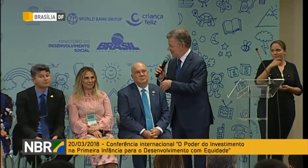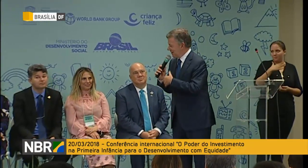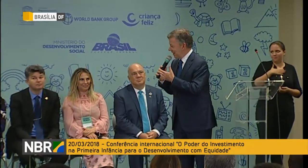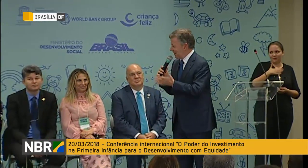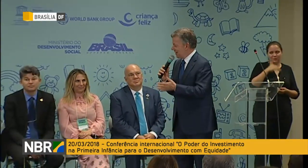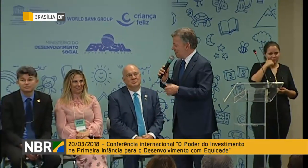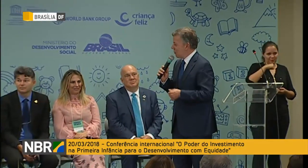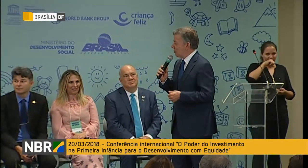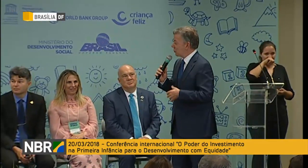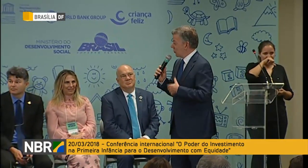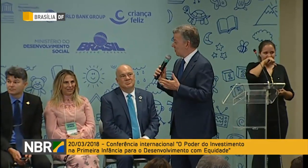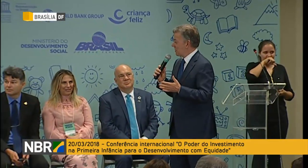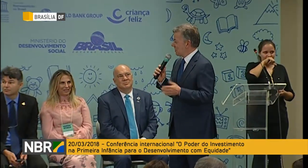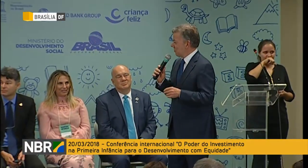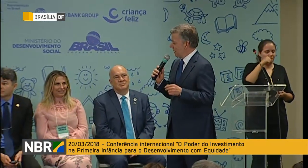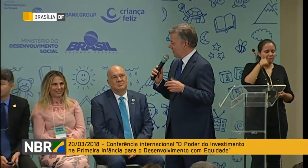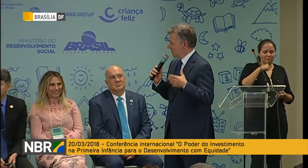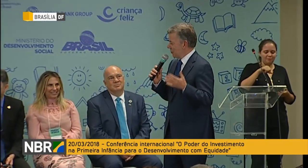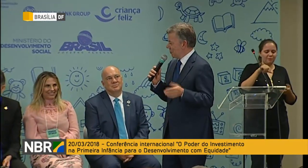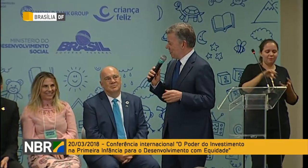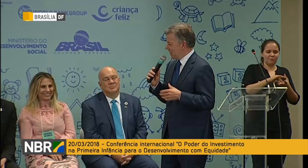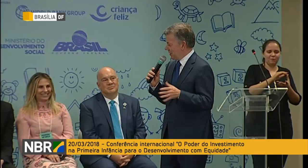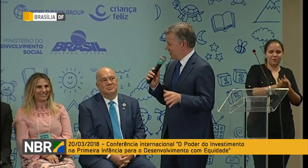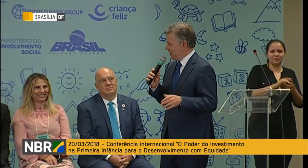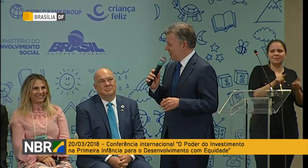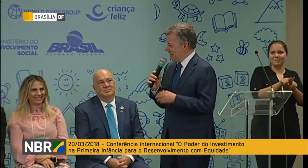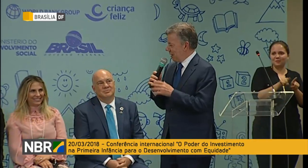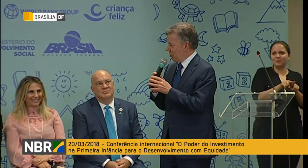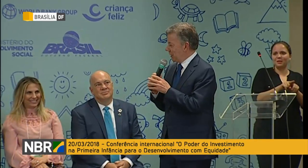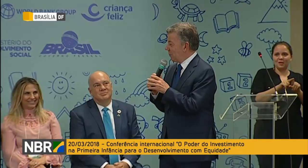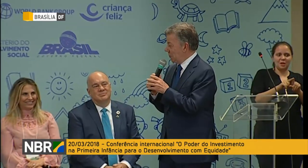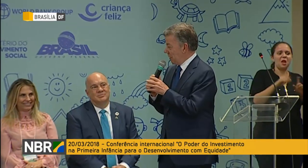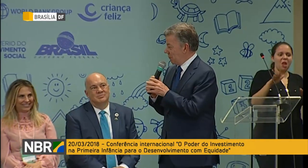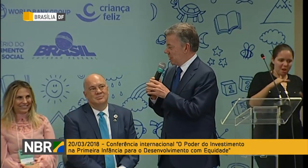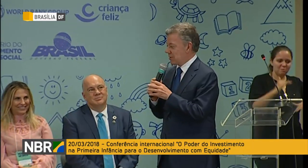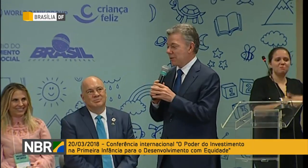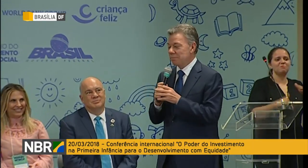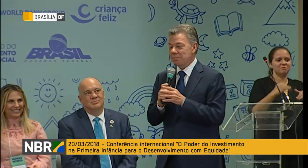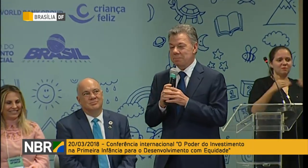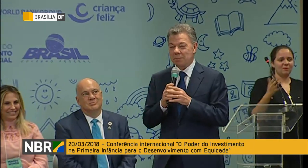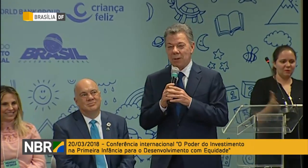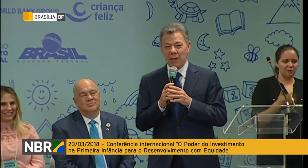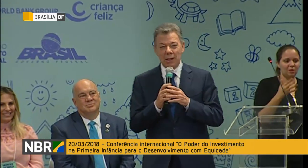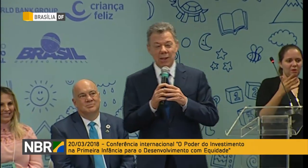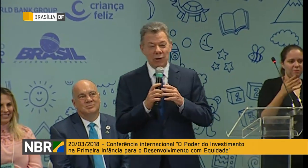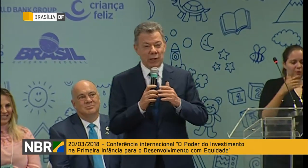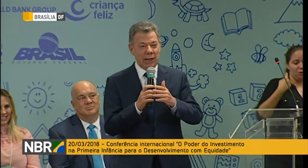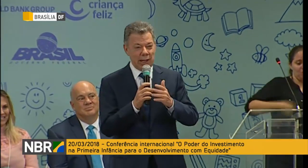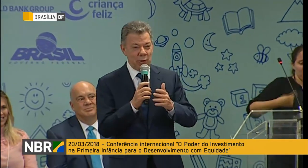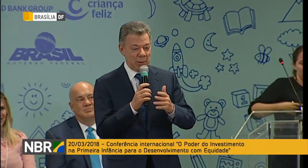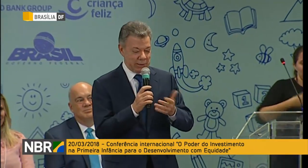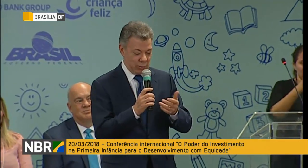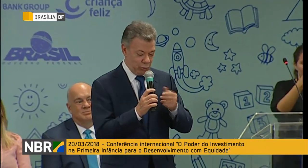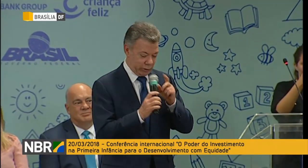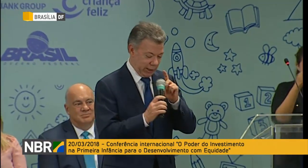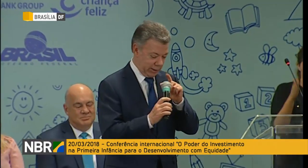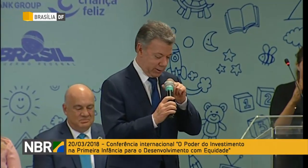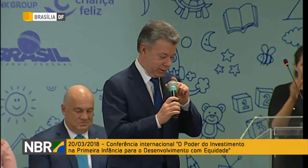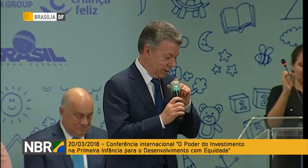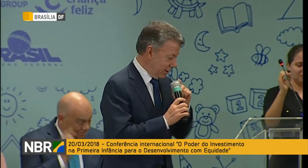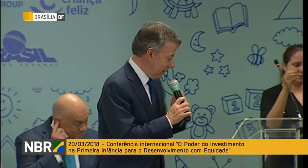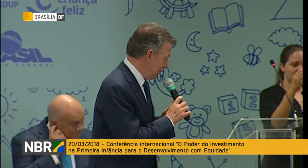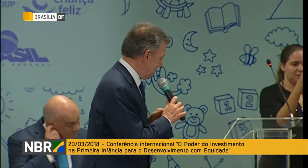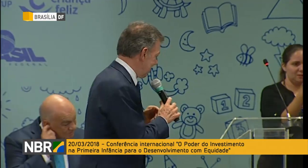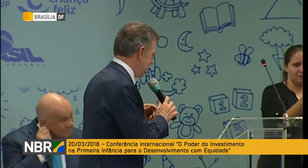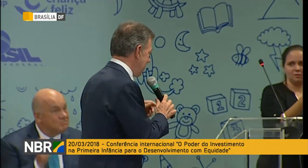minha esposa também é promotora principal da Colômbia em praticar os temas de primeira infância.